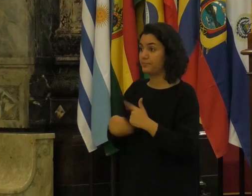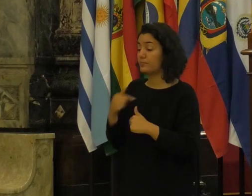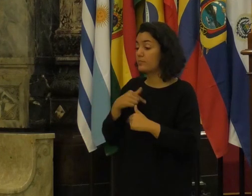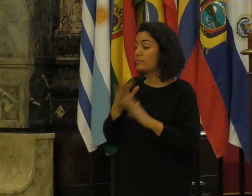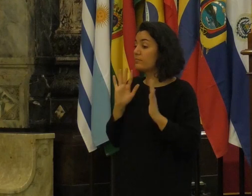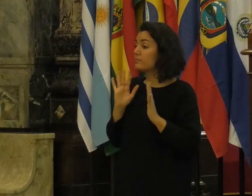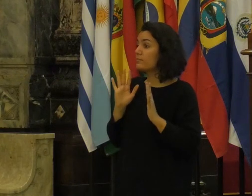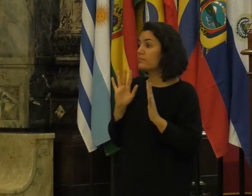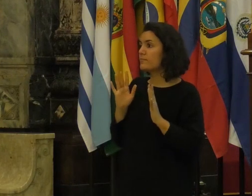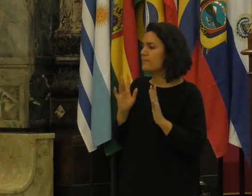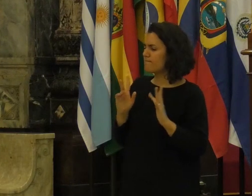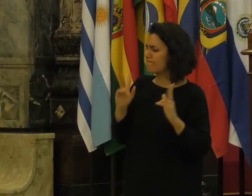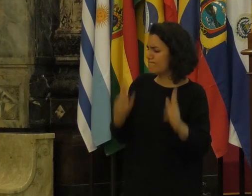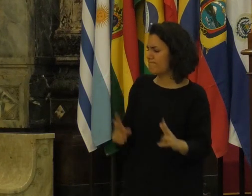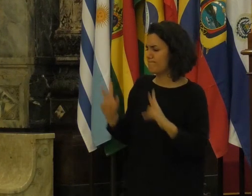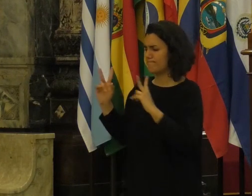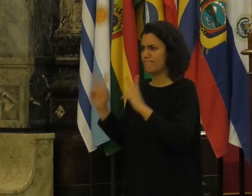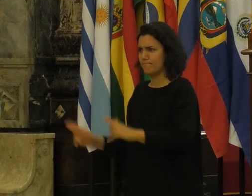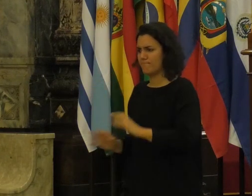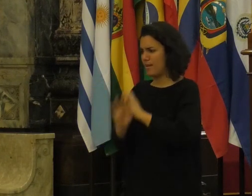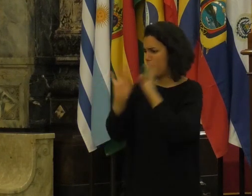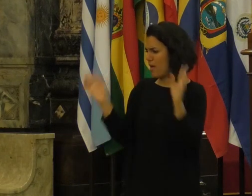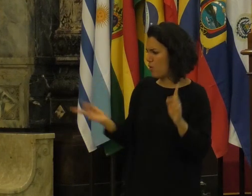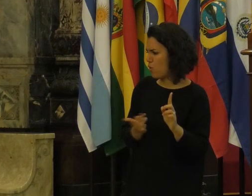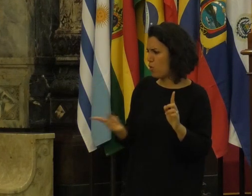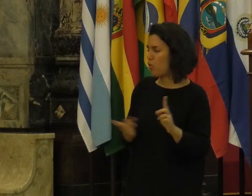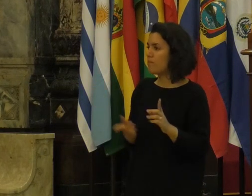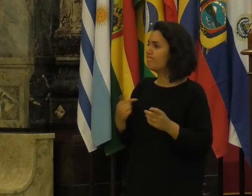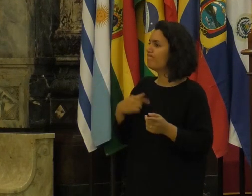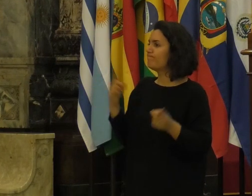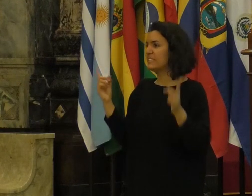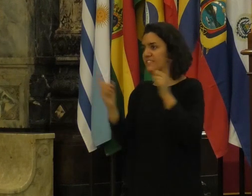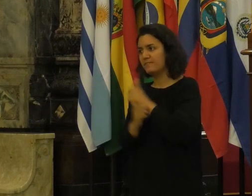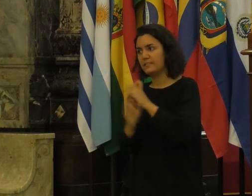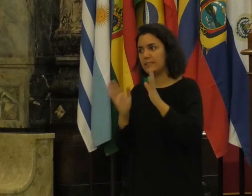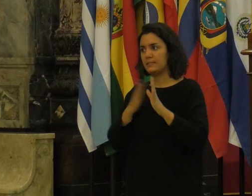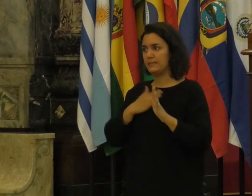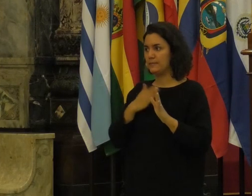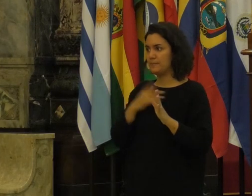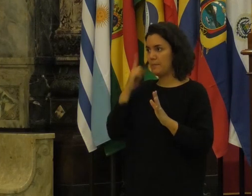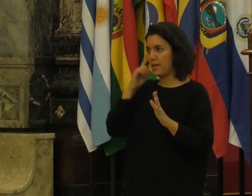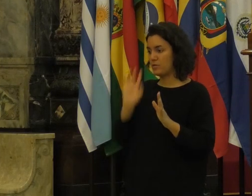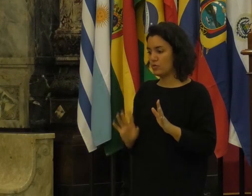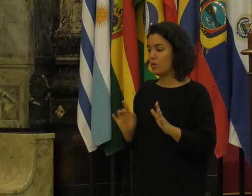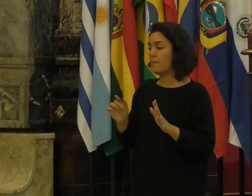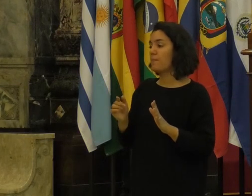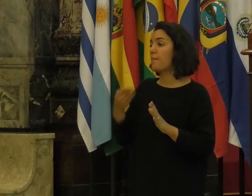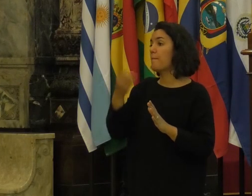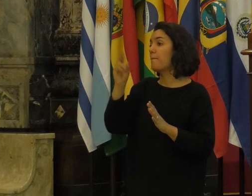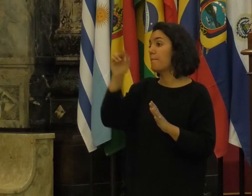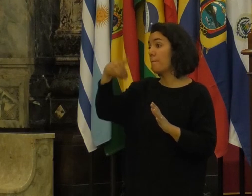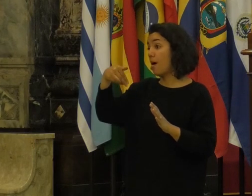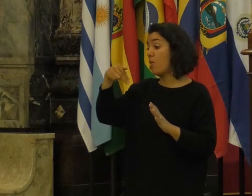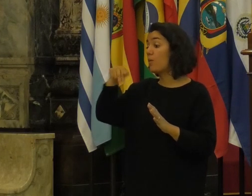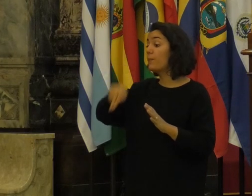poco difícil dividir de modo tan preciso los periodos históricos. Recuerden siempre a Edgar Bauer, cuando escribió la historia del siglo XX, empezó